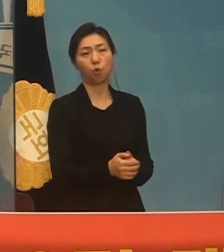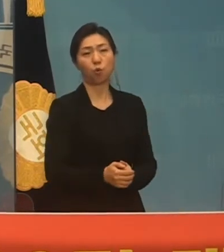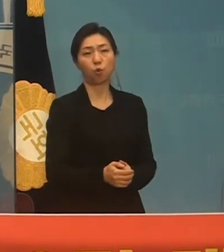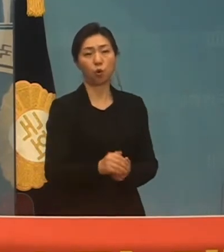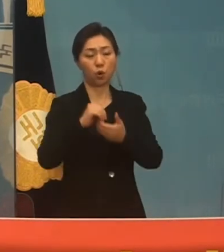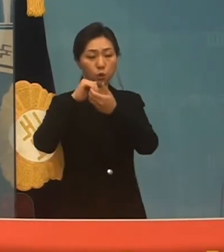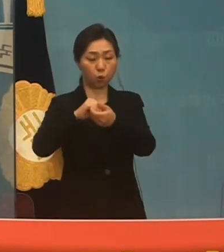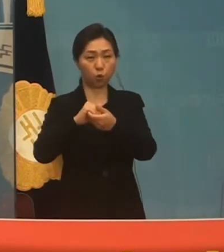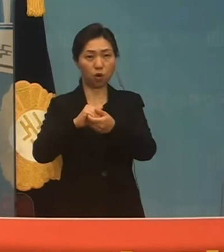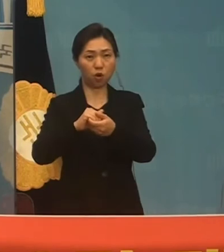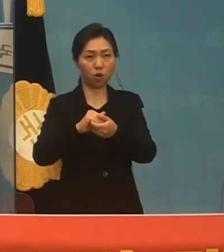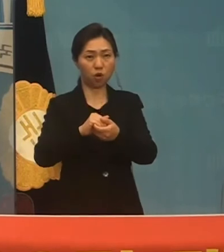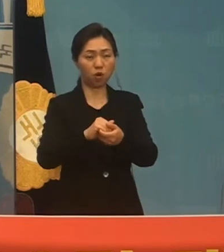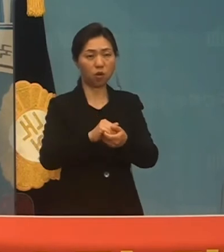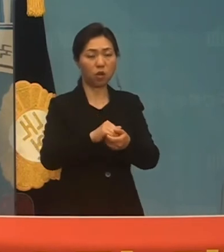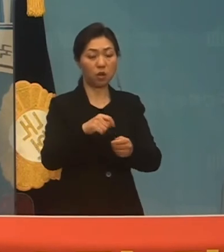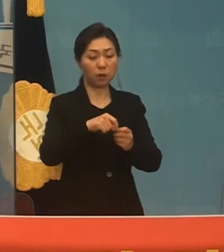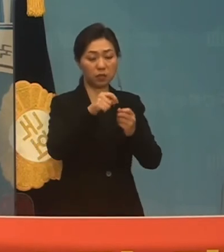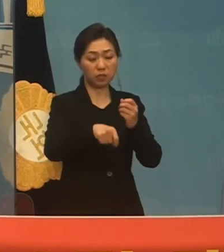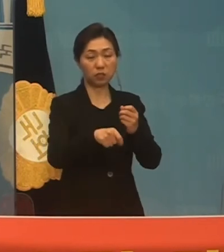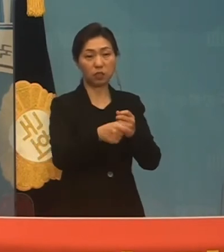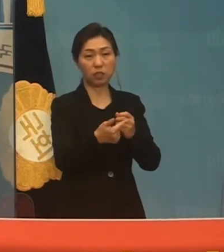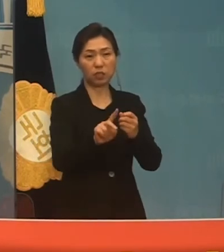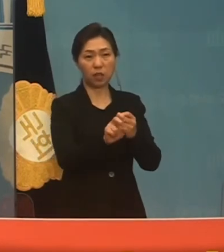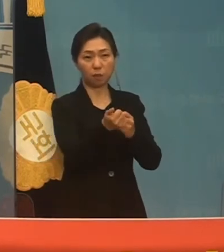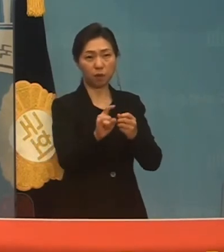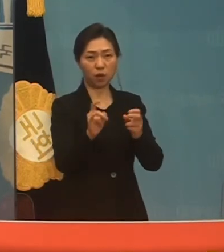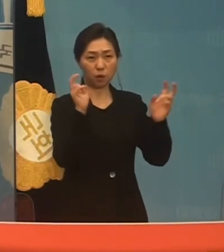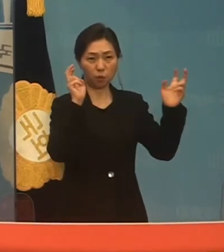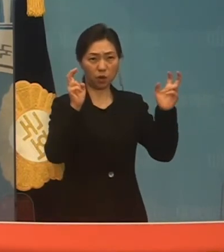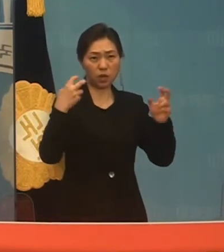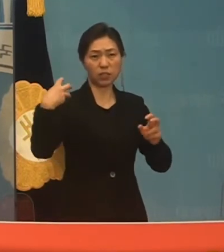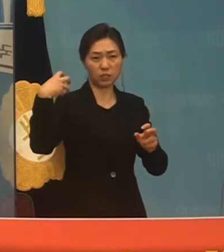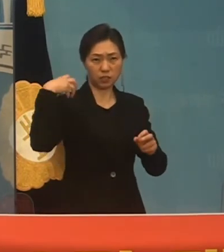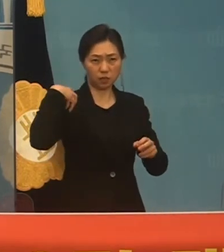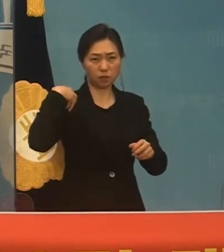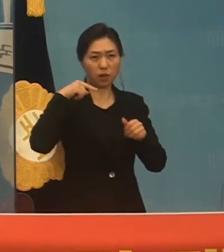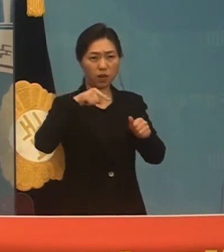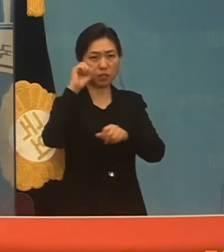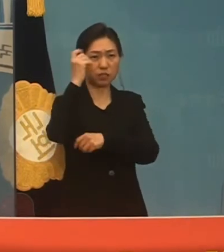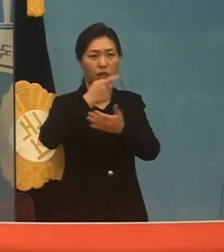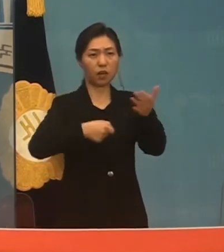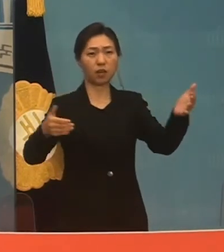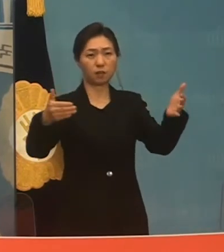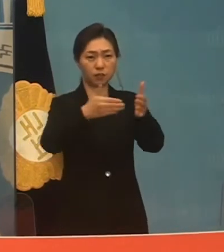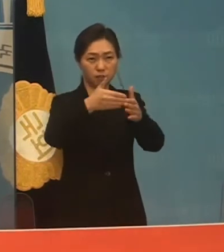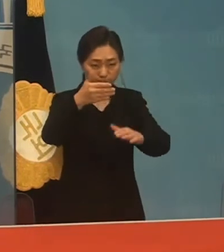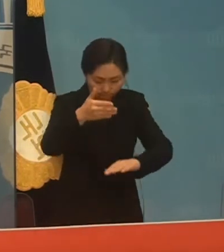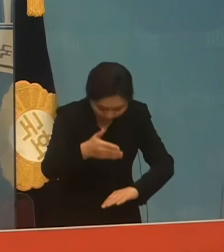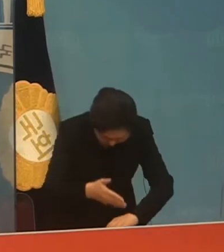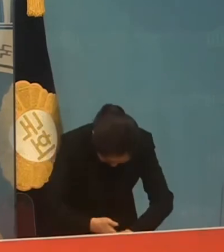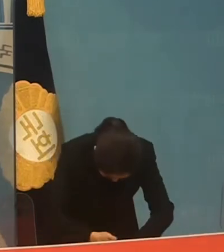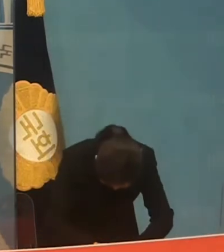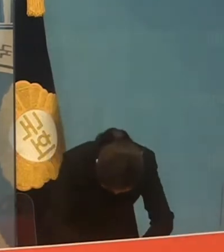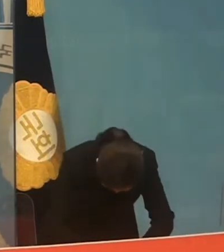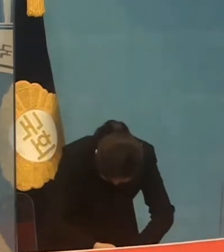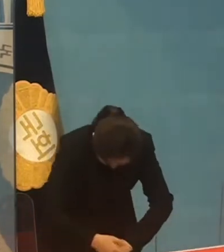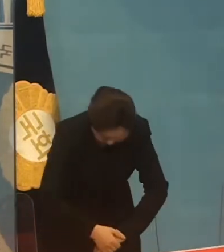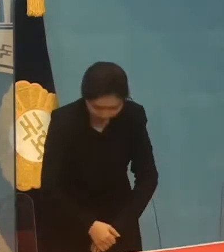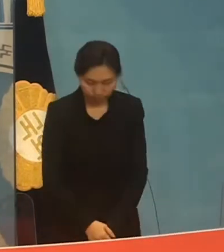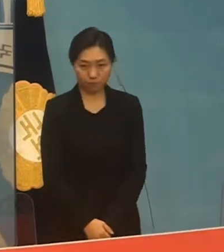남해학 책임져라는 취지의 기자회견을 모두 마치도록 하겠습니다. 감사합니다. 감사합니다.